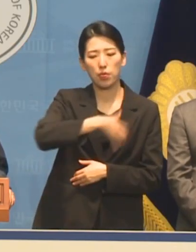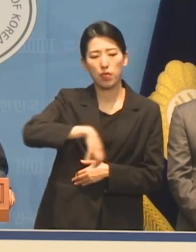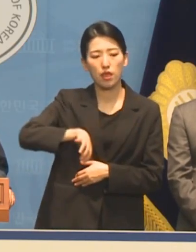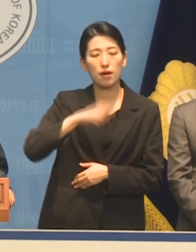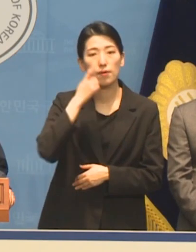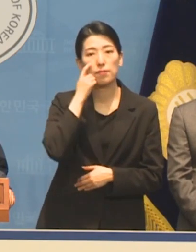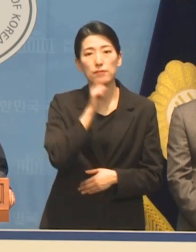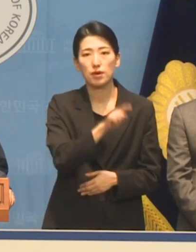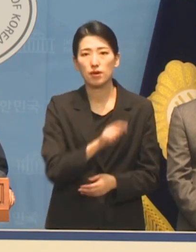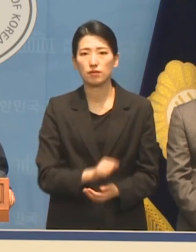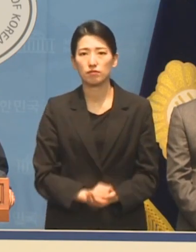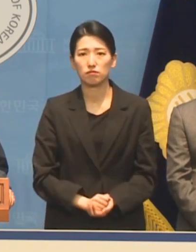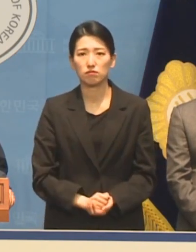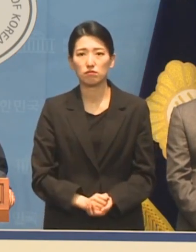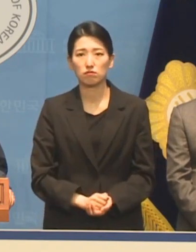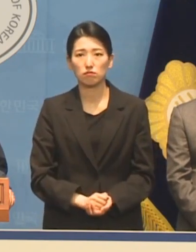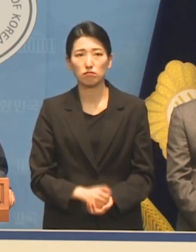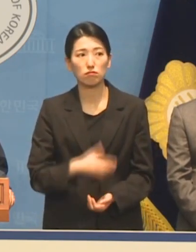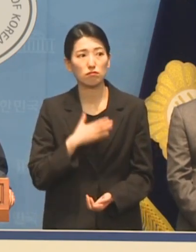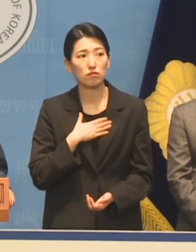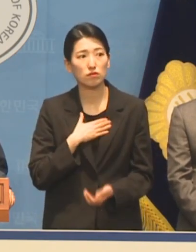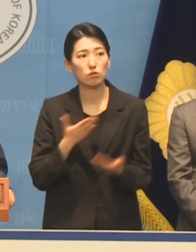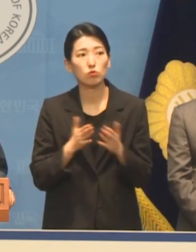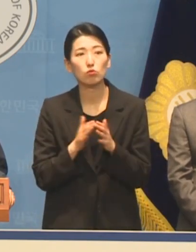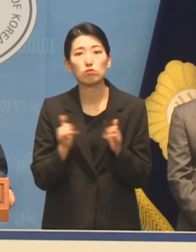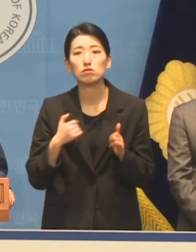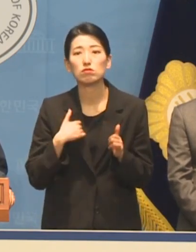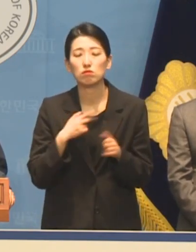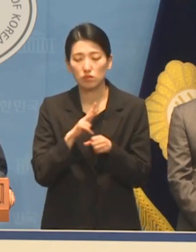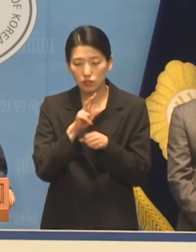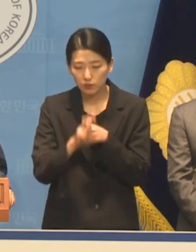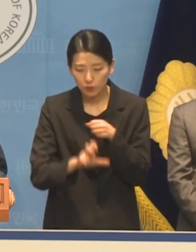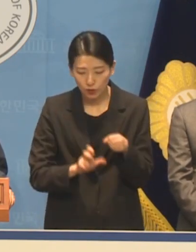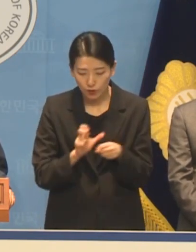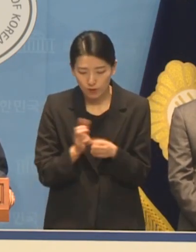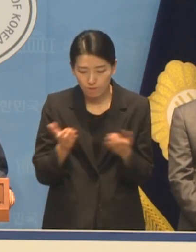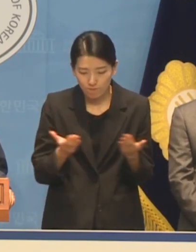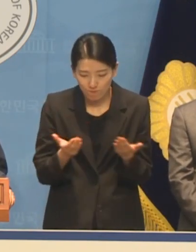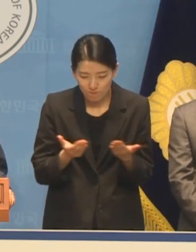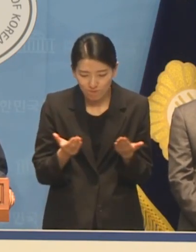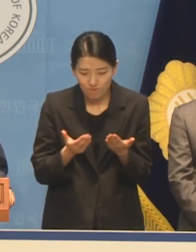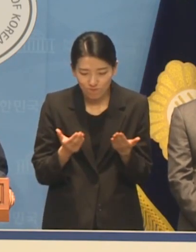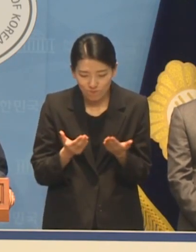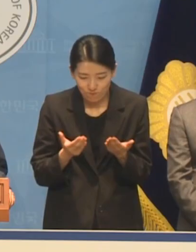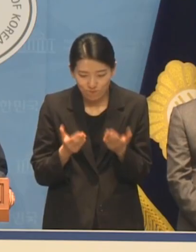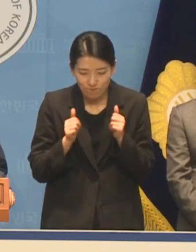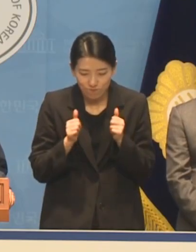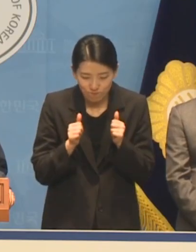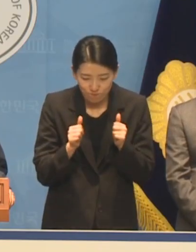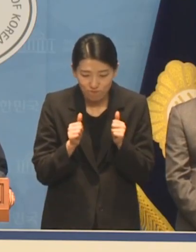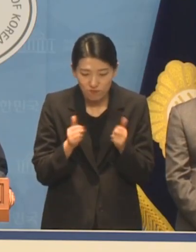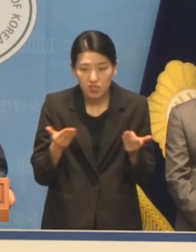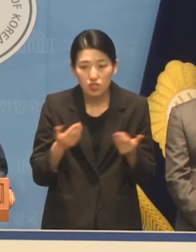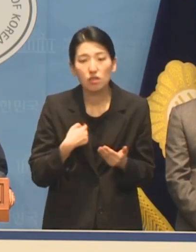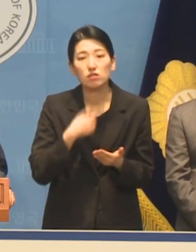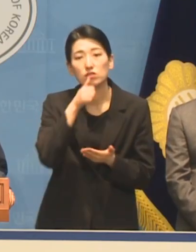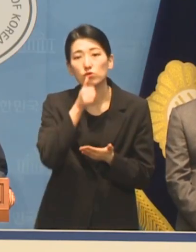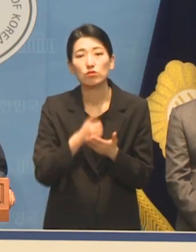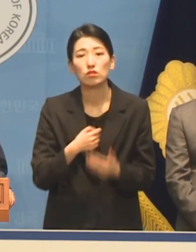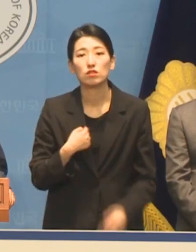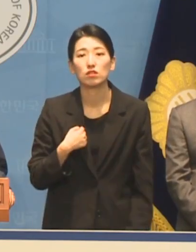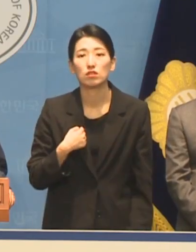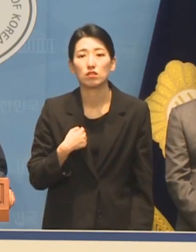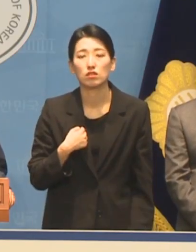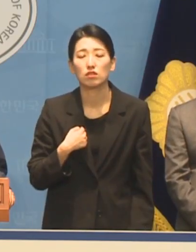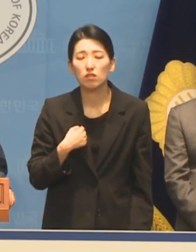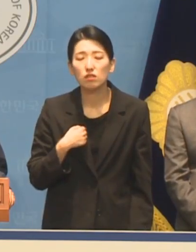25년간 저희는 일만 한 제밖에 없습니다. 그 수많은 세월 동안 열심히 묵묵히 일한